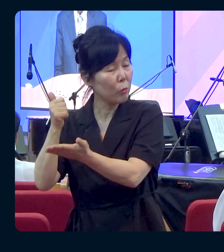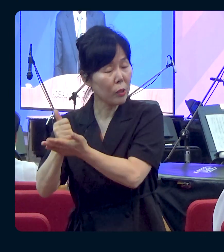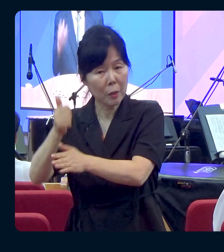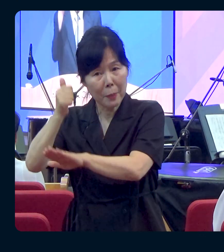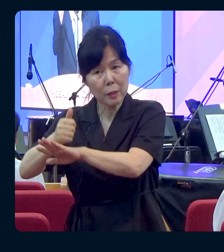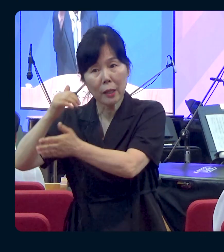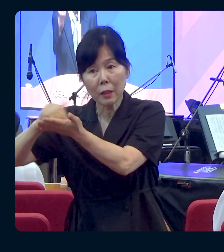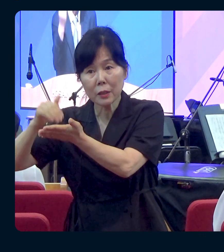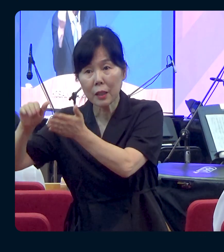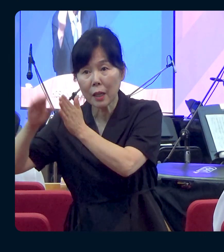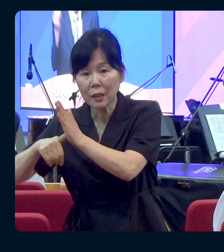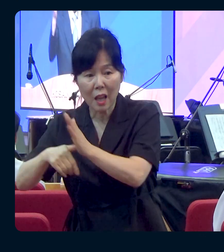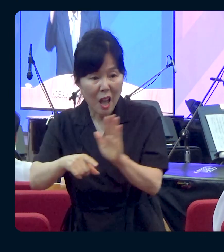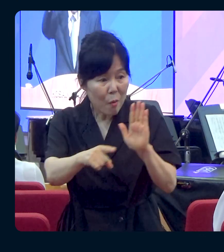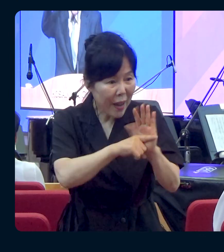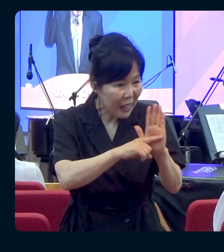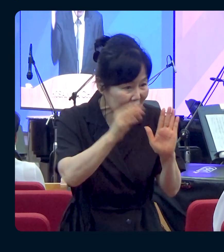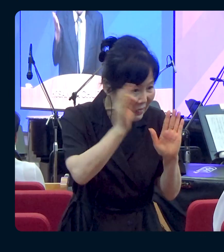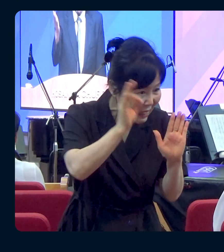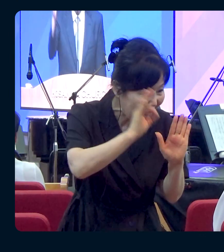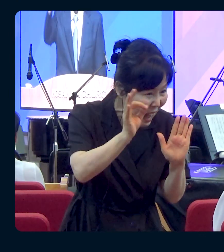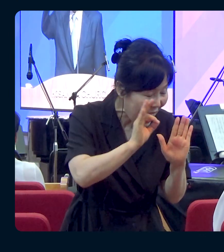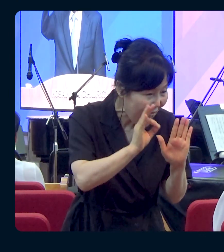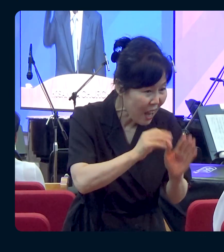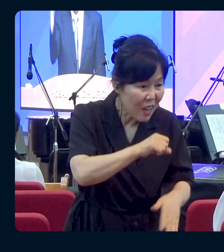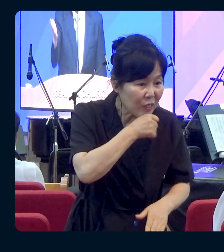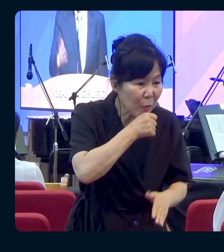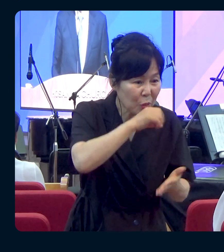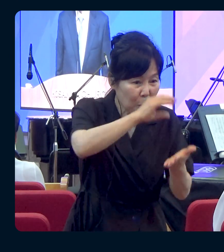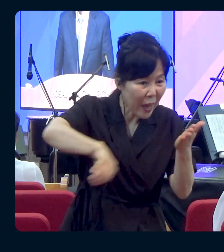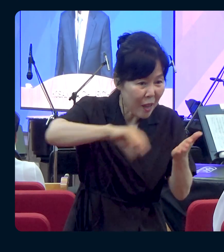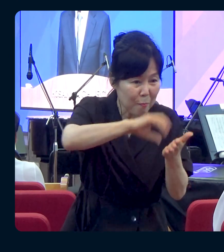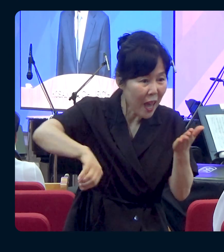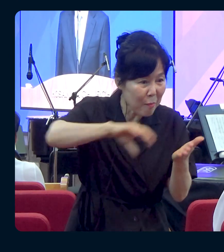하나님은요 인생을 결산하면서 할 때 마이너스를 찾아서